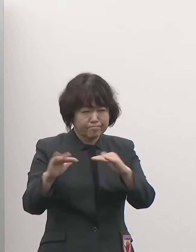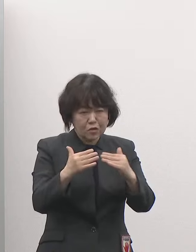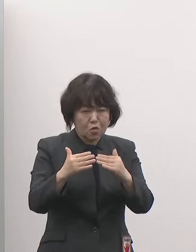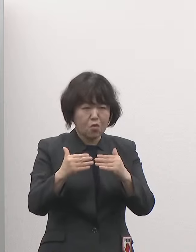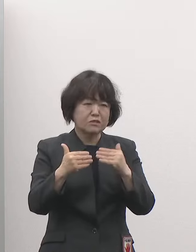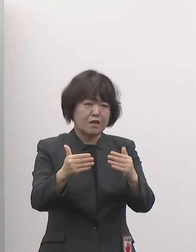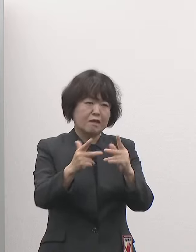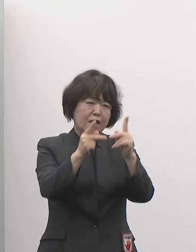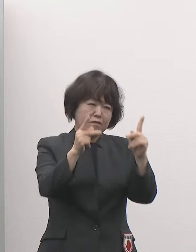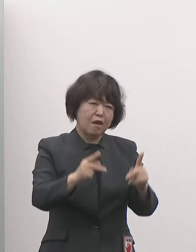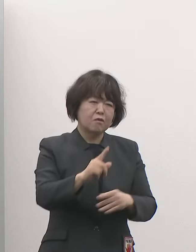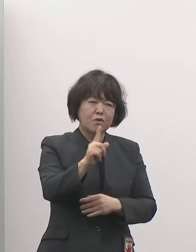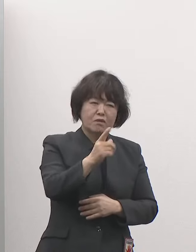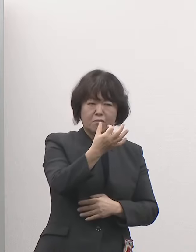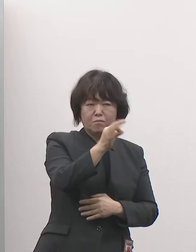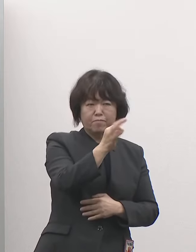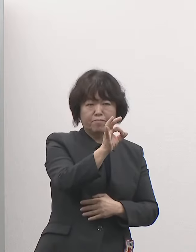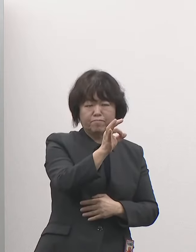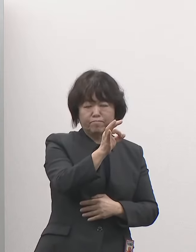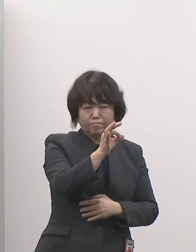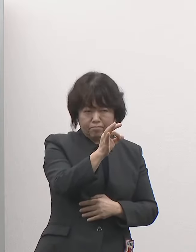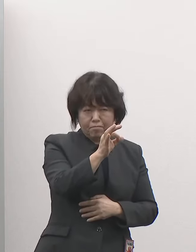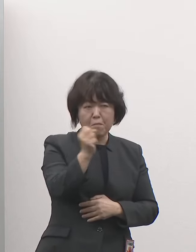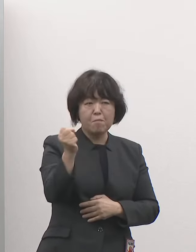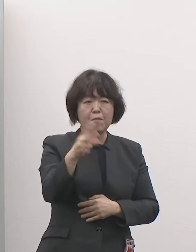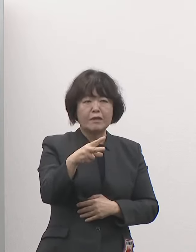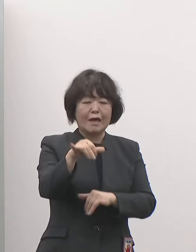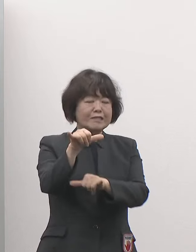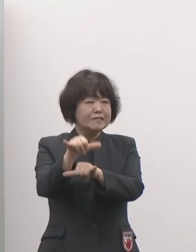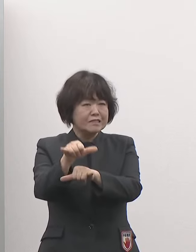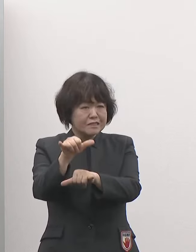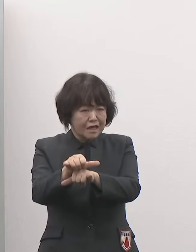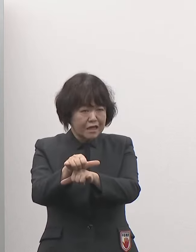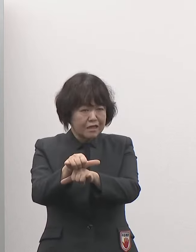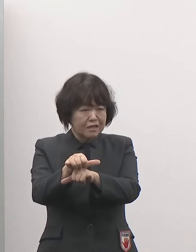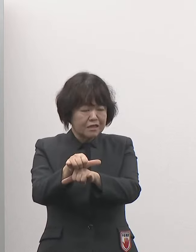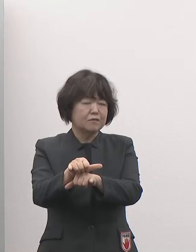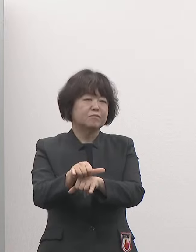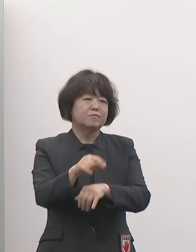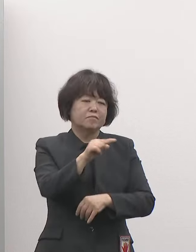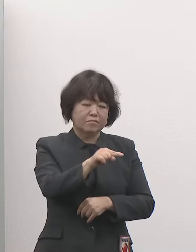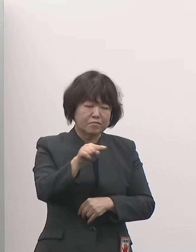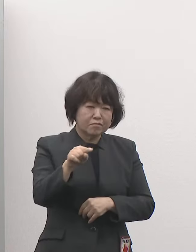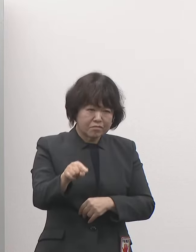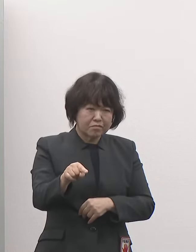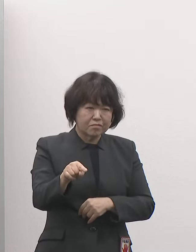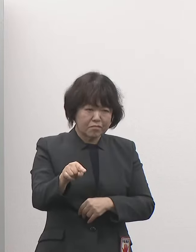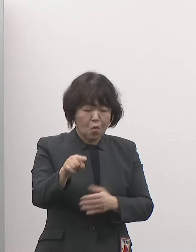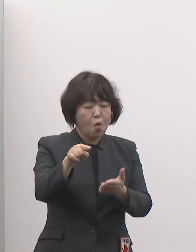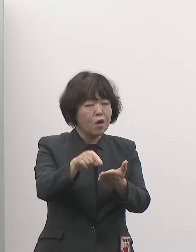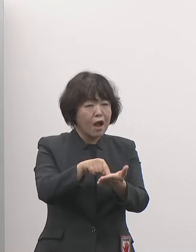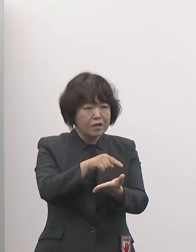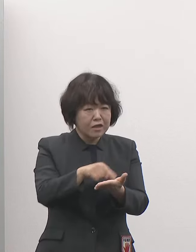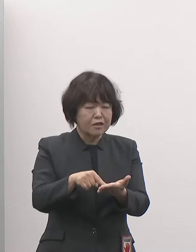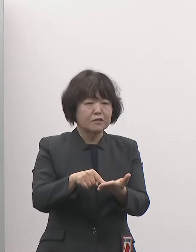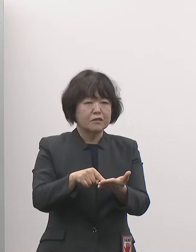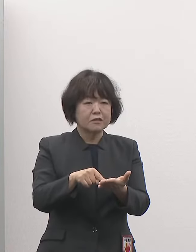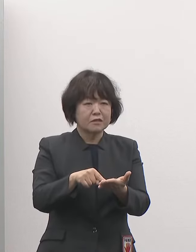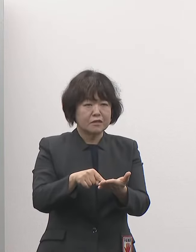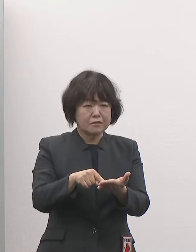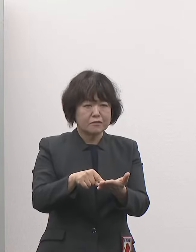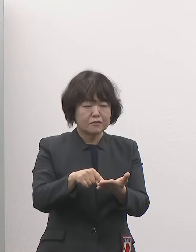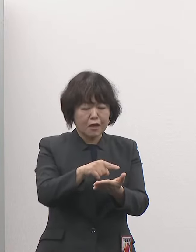、1つは財源の問題、もう1つはその人員確保の問題ですが、我々としてはですね、この課題を解決、